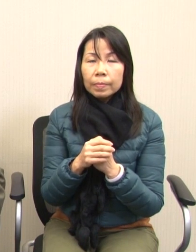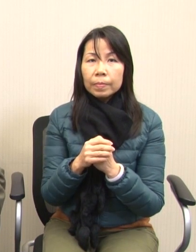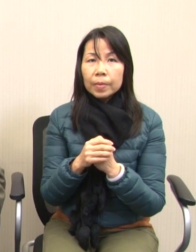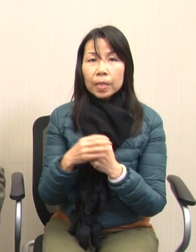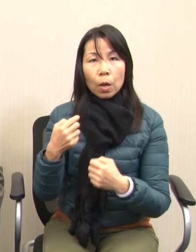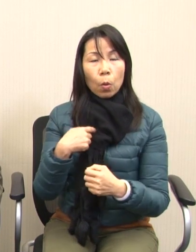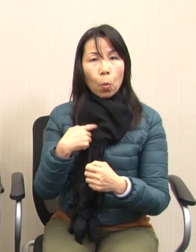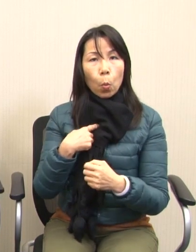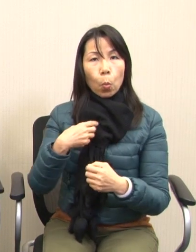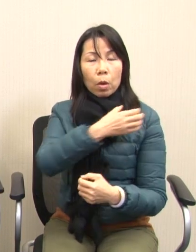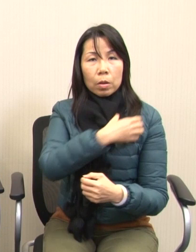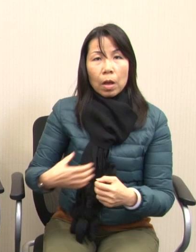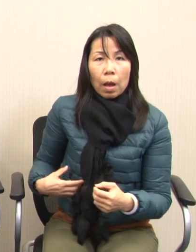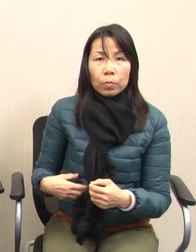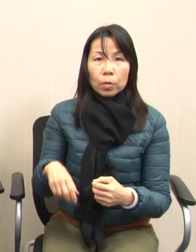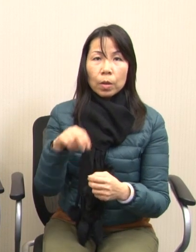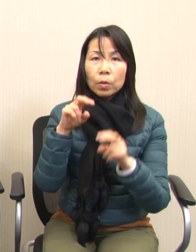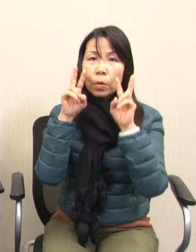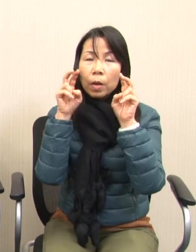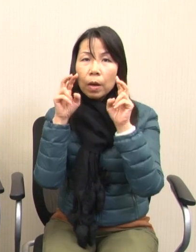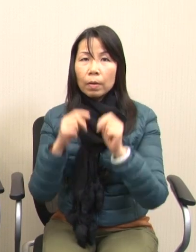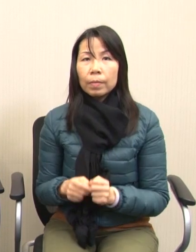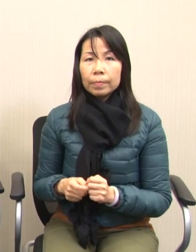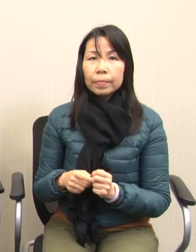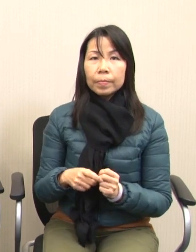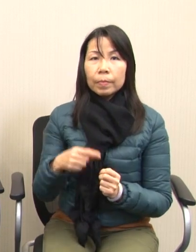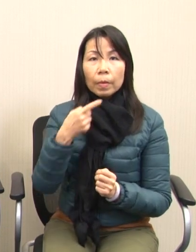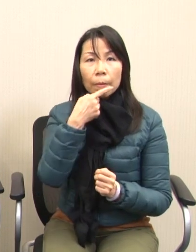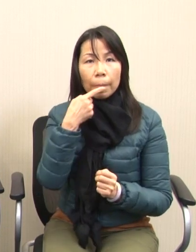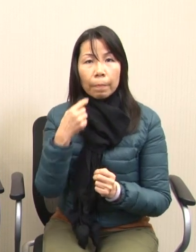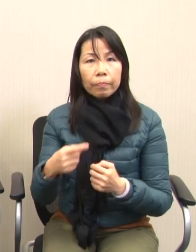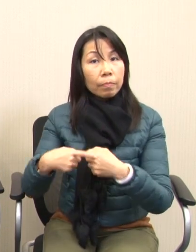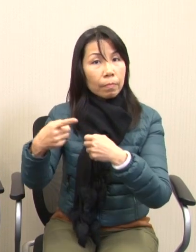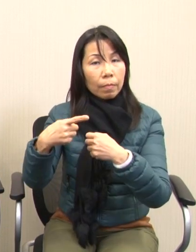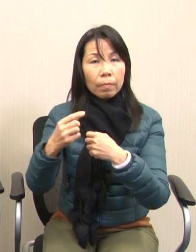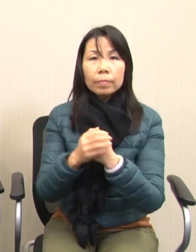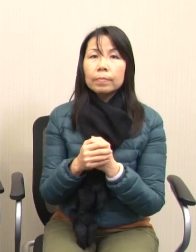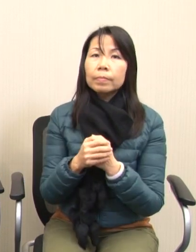口號。你 meet my lips， 第一樣嘢就係話